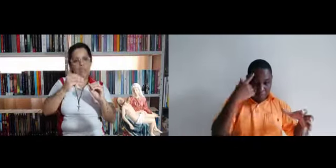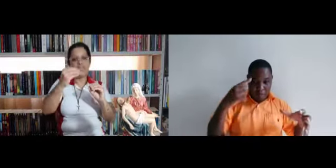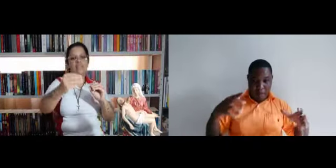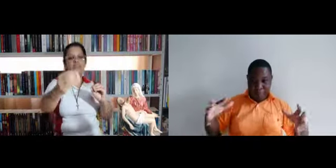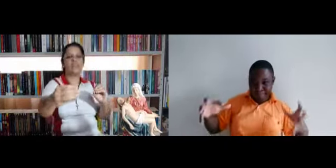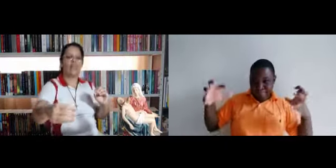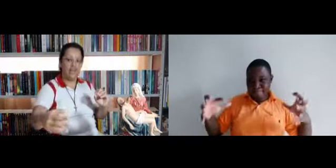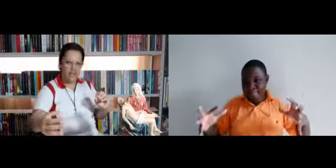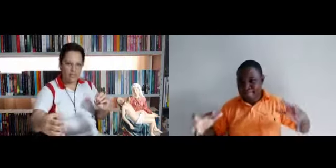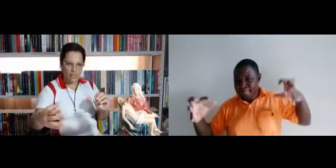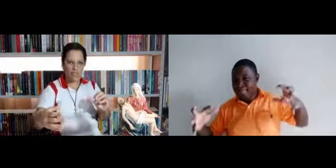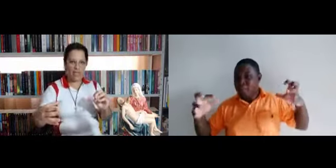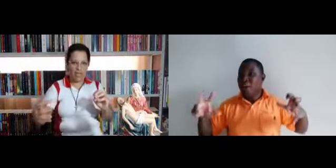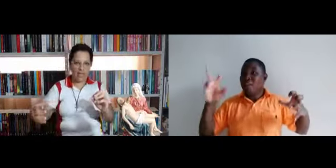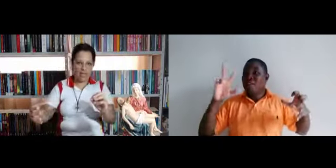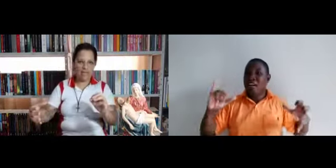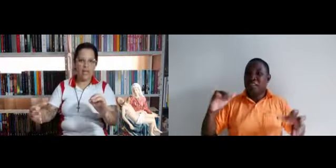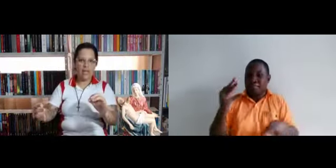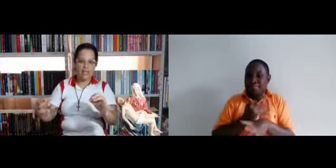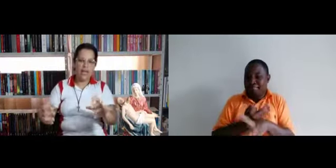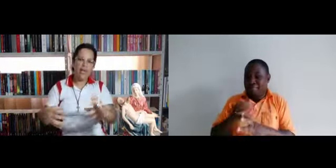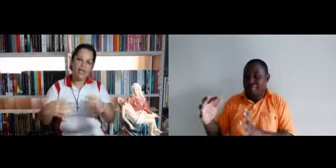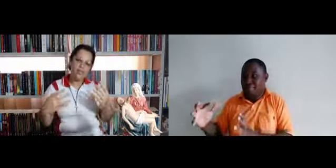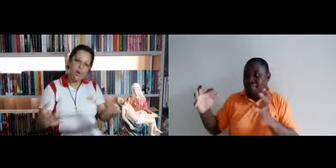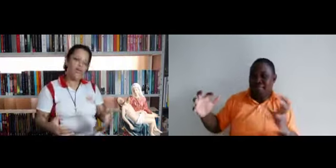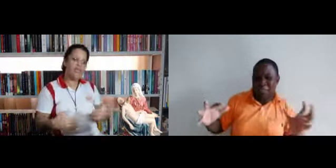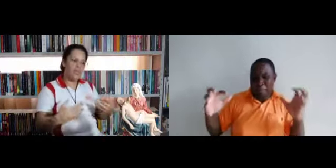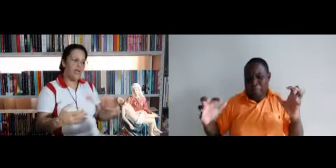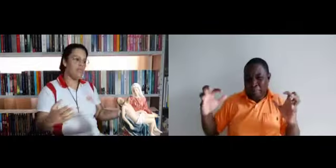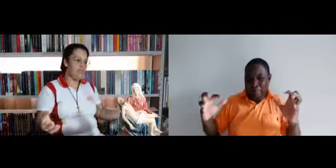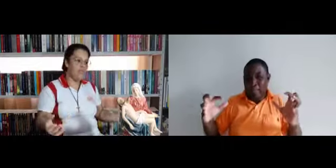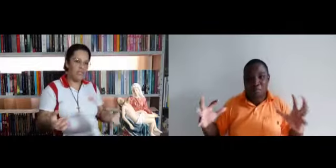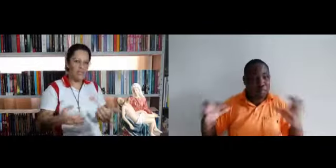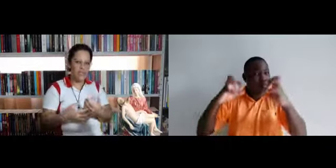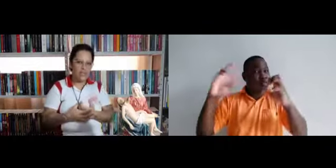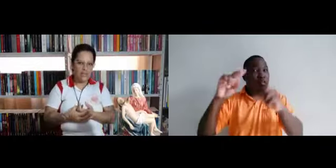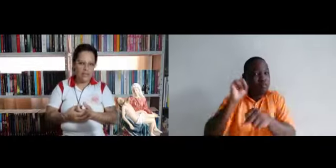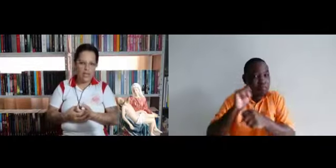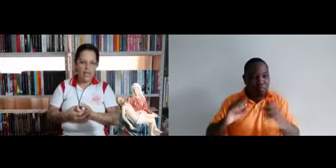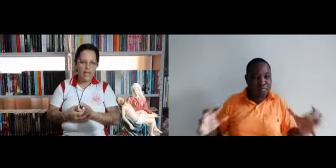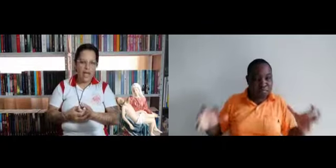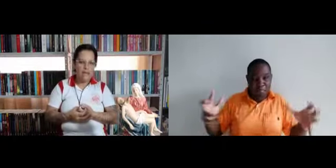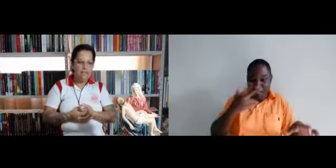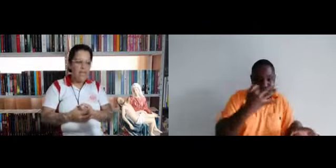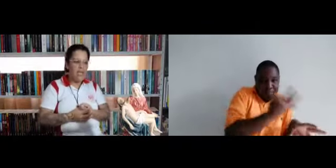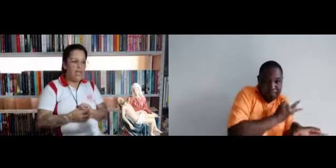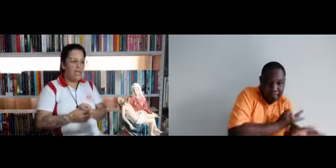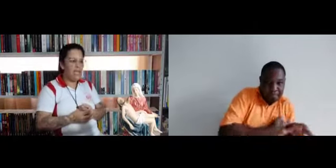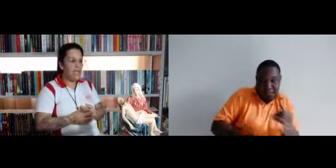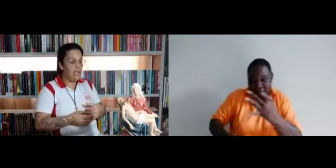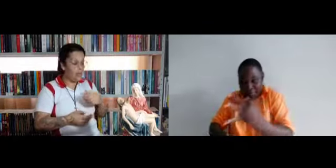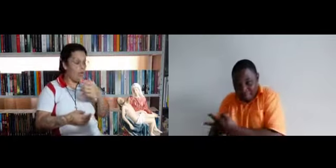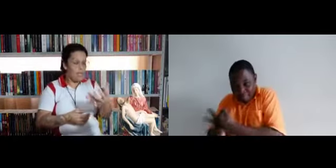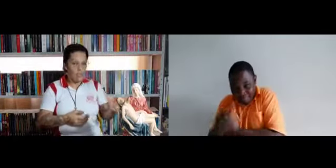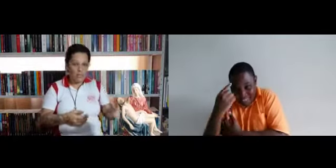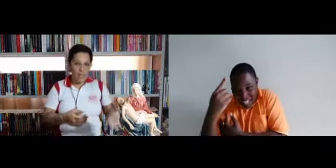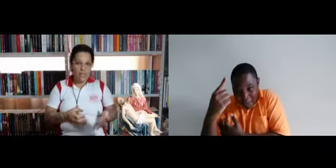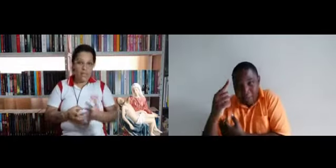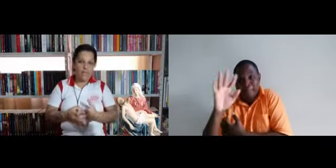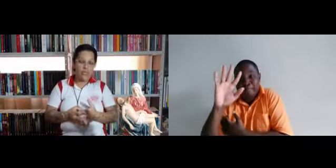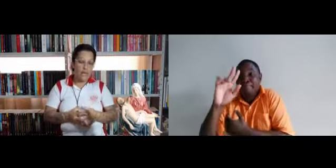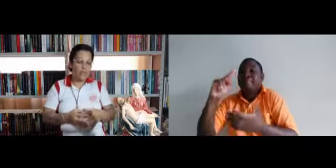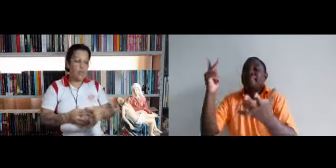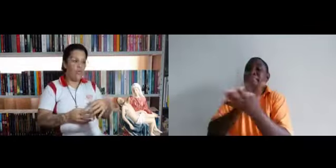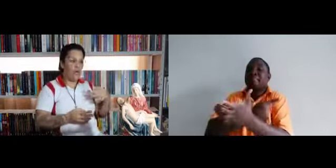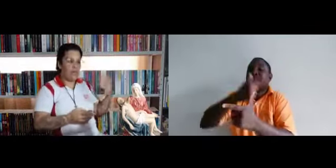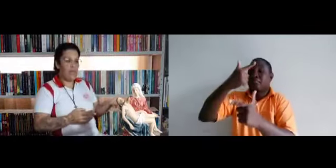foram sucessivas declarações de guerras, né, impostas por essa política de alianças, tá? E com isso tem